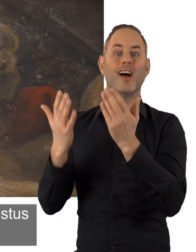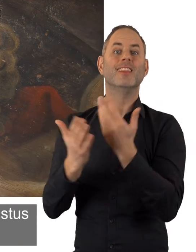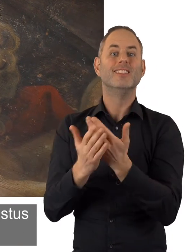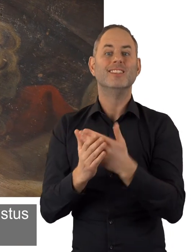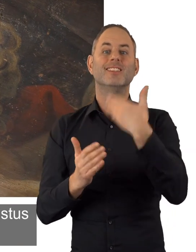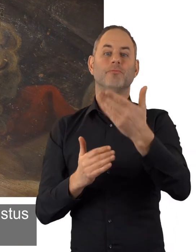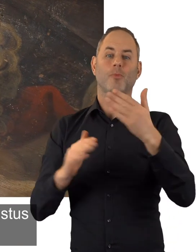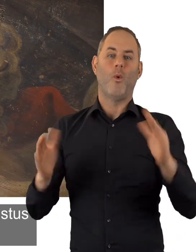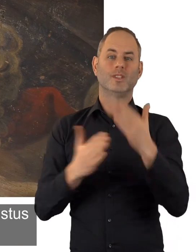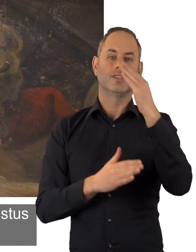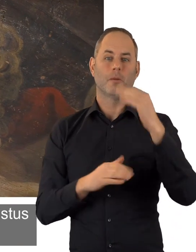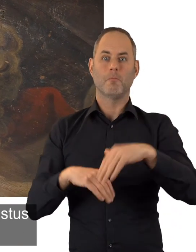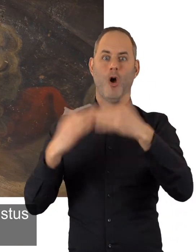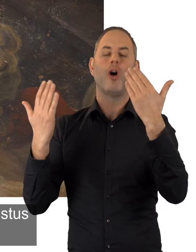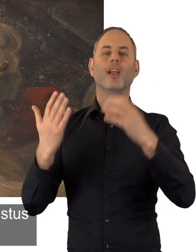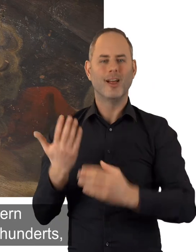Ostermorgen.